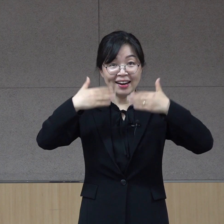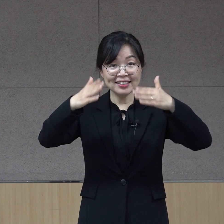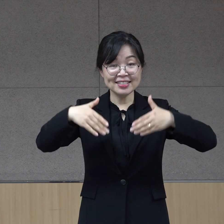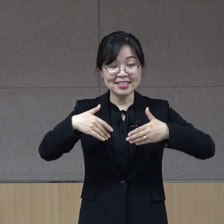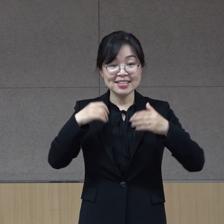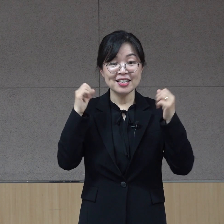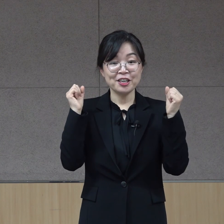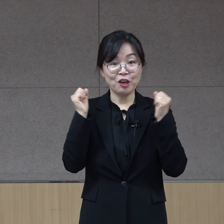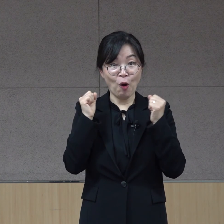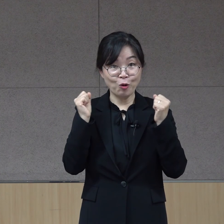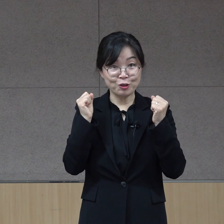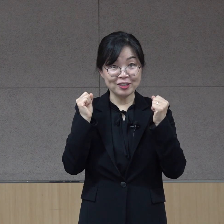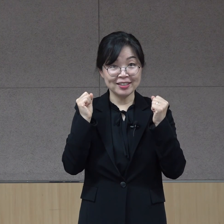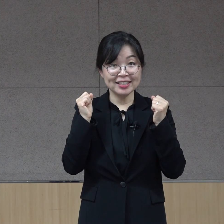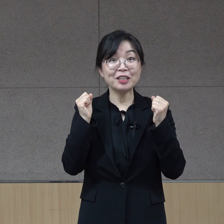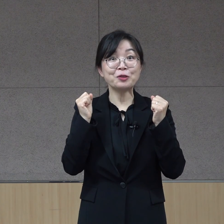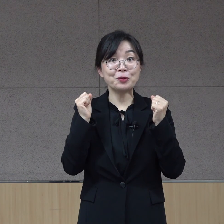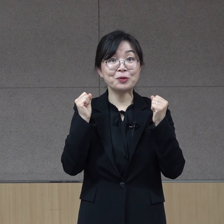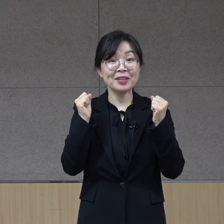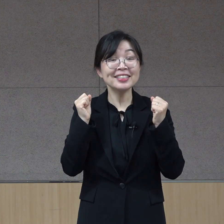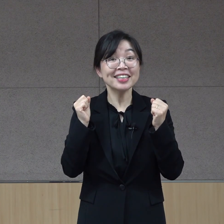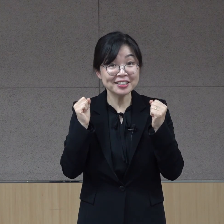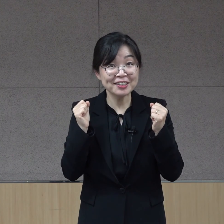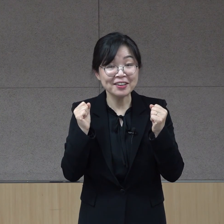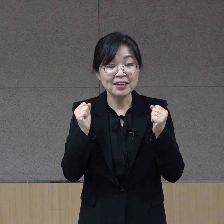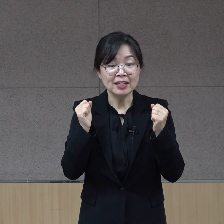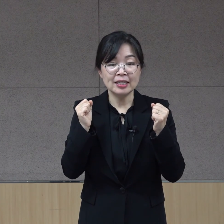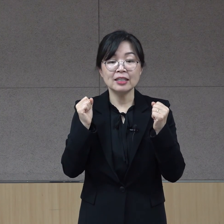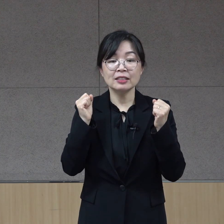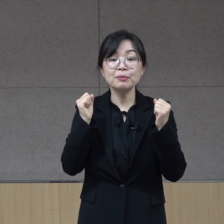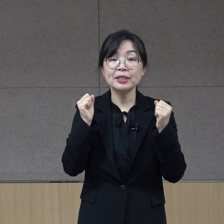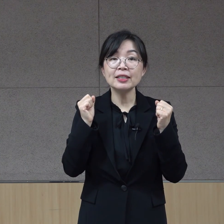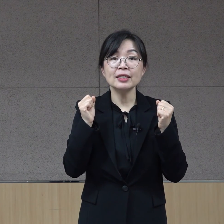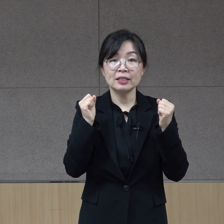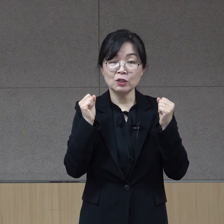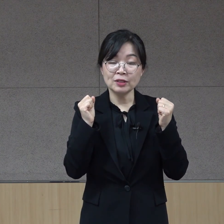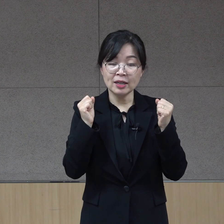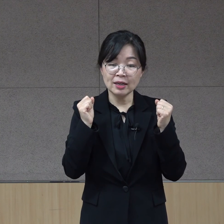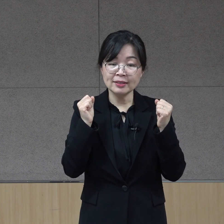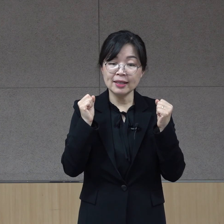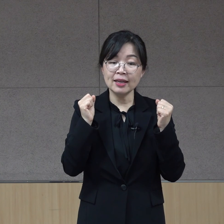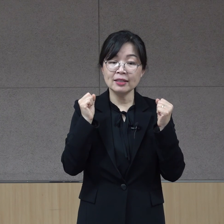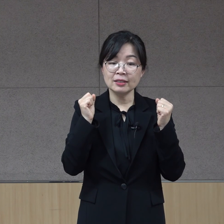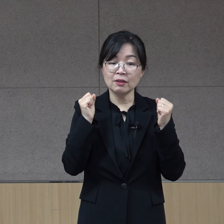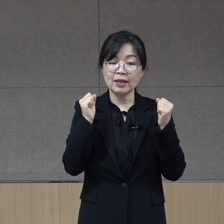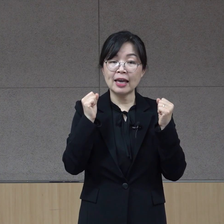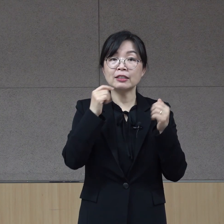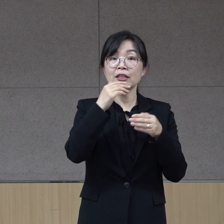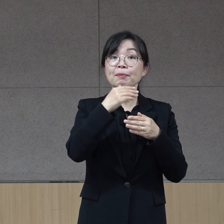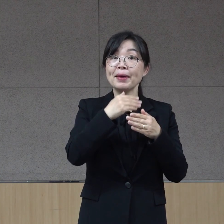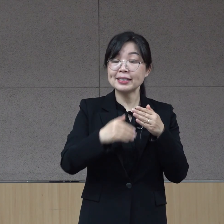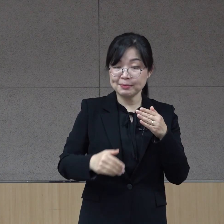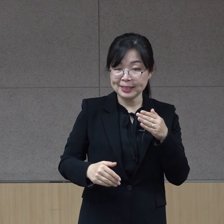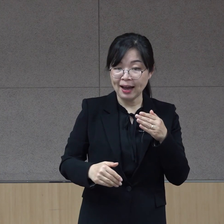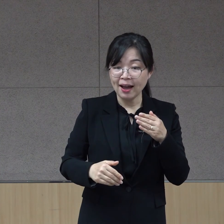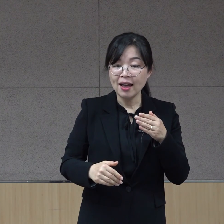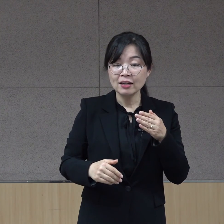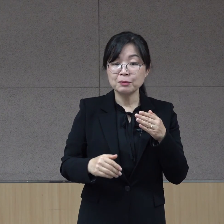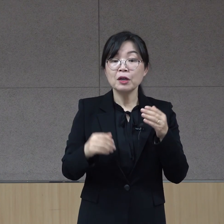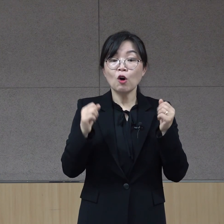가을, 겨울 이렇게 써도 괜찮겠죠? 네, 이렇게 의미를 전달한데 그렇게 계절을 빼겠습니다. 그럼